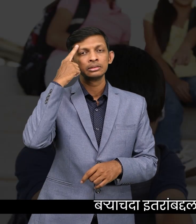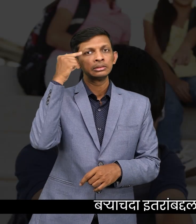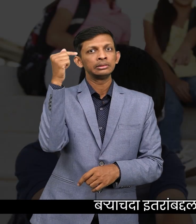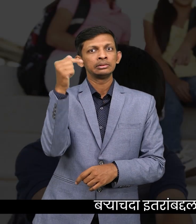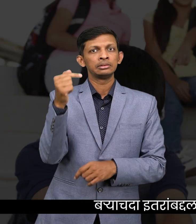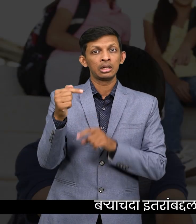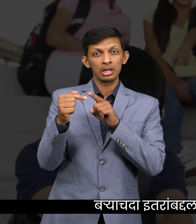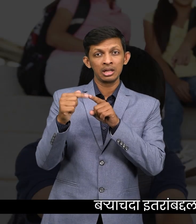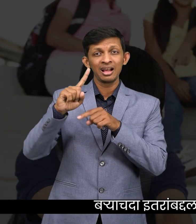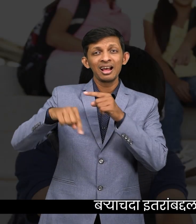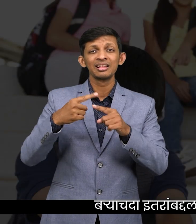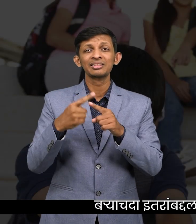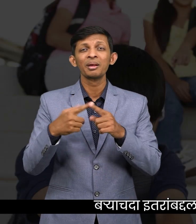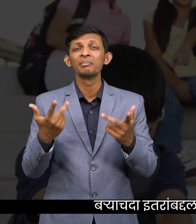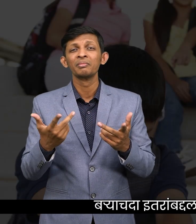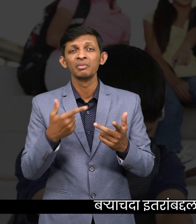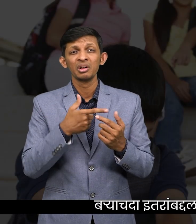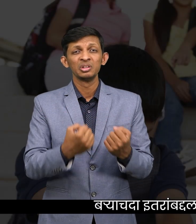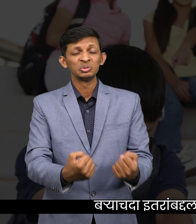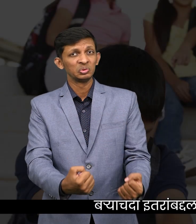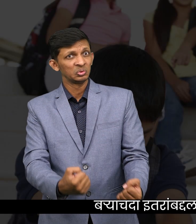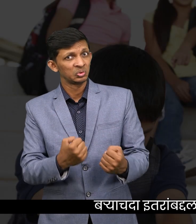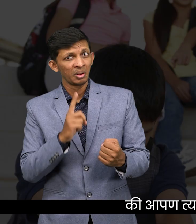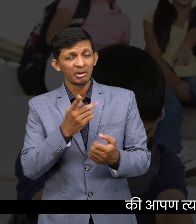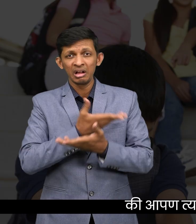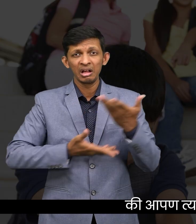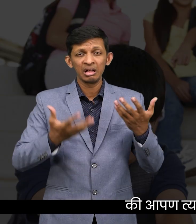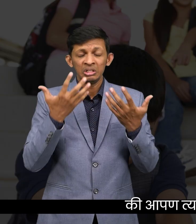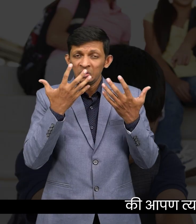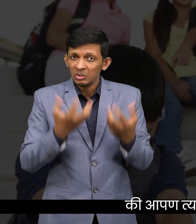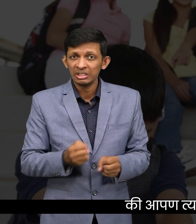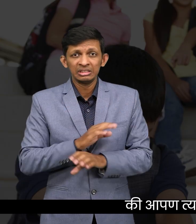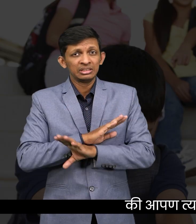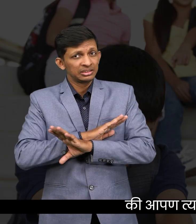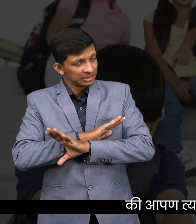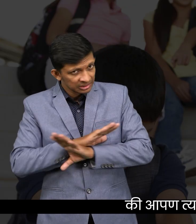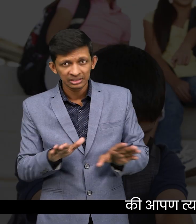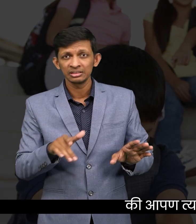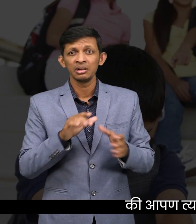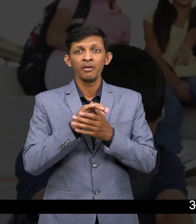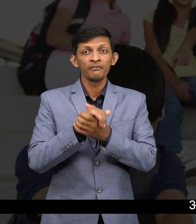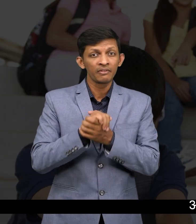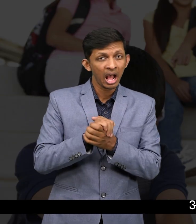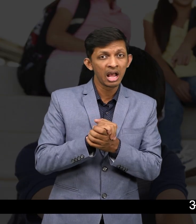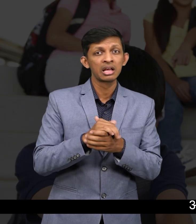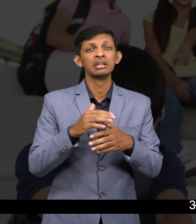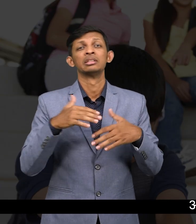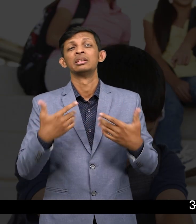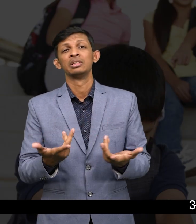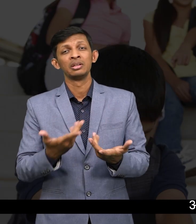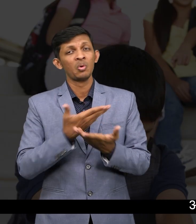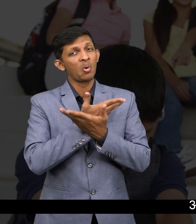बऱ्याचदा इतरांबद्दलचे आपले पूर्वग्रह इतके तीव्र असतात की आपण त्यांच्याशी मैत्री करू इच्छित नाही आणि आपण त्यांना